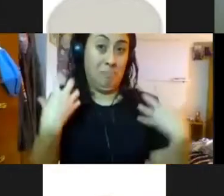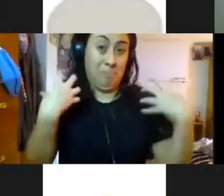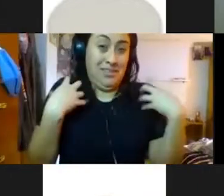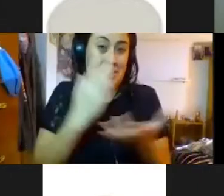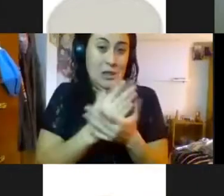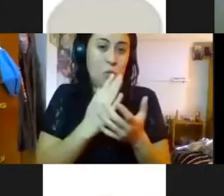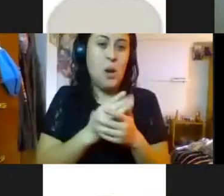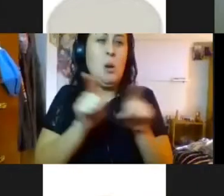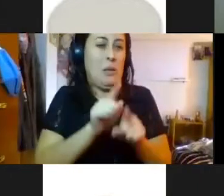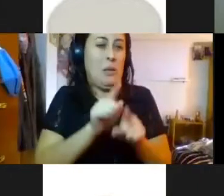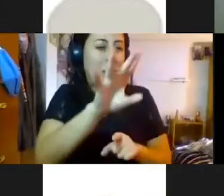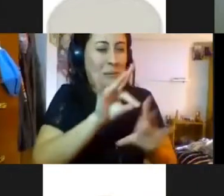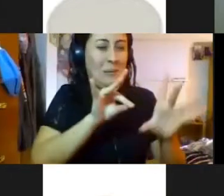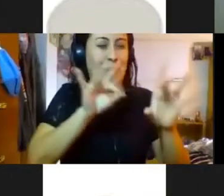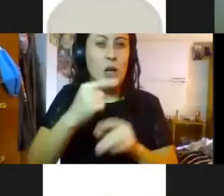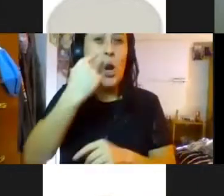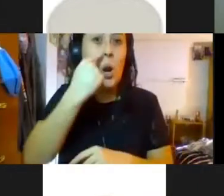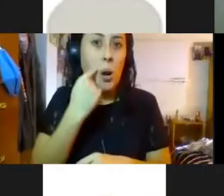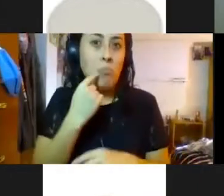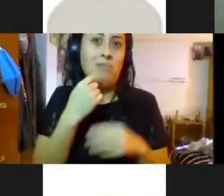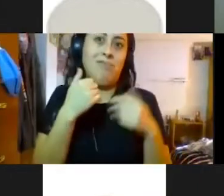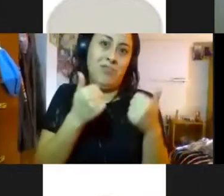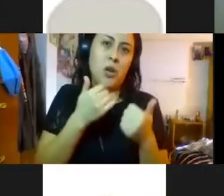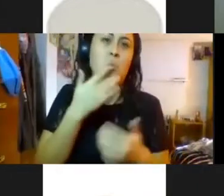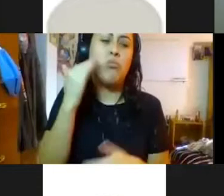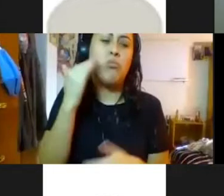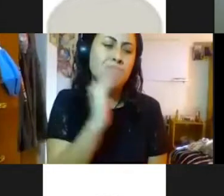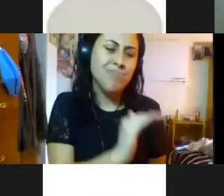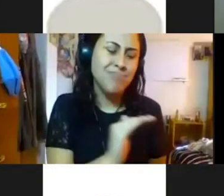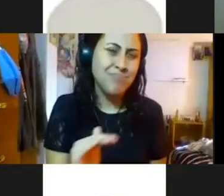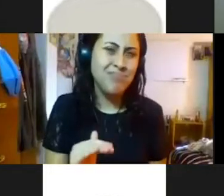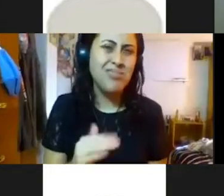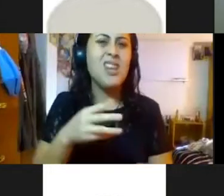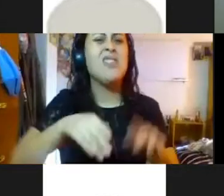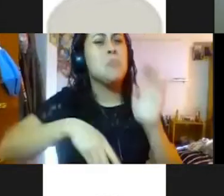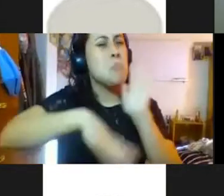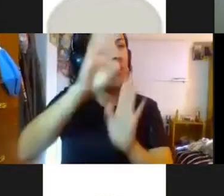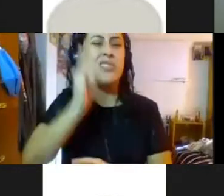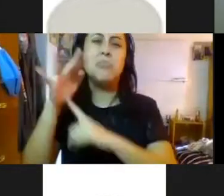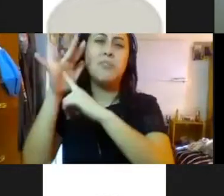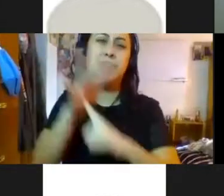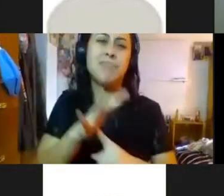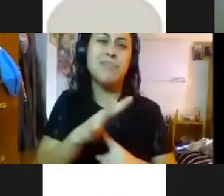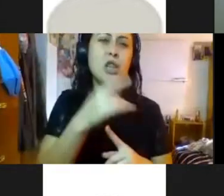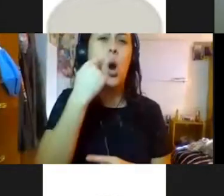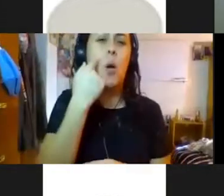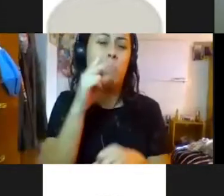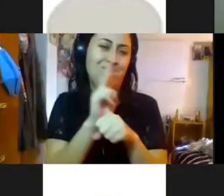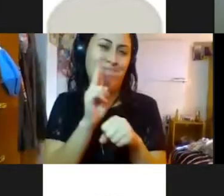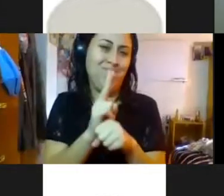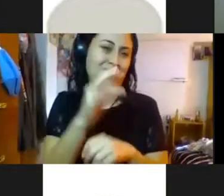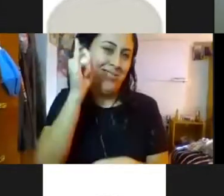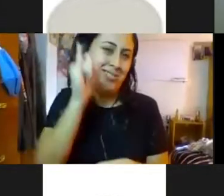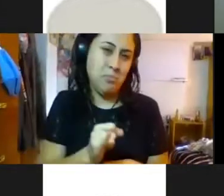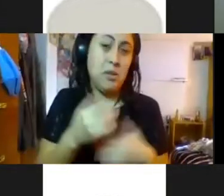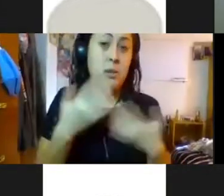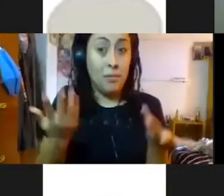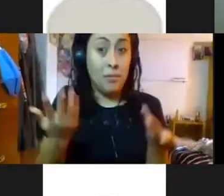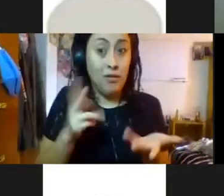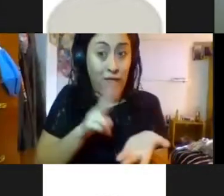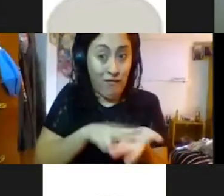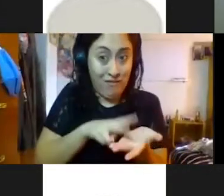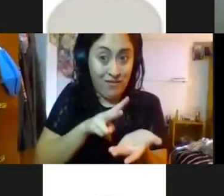rol. Al ser niños muy pequeños se hace una discriminación y eso es lamentable, porque la verdad es que el trabajo